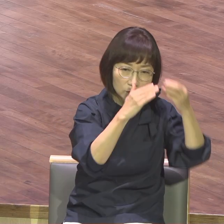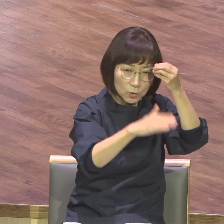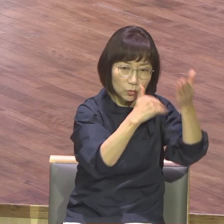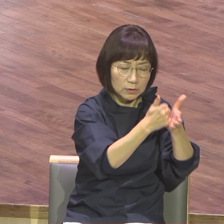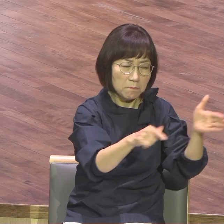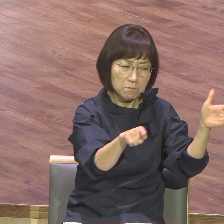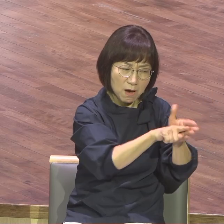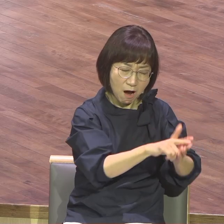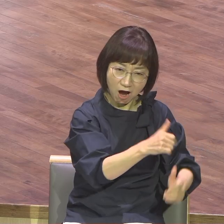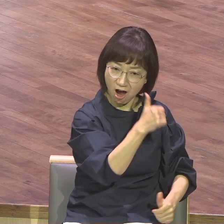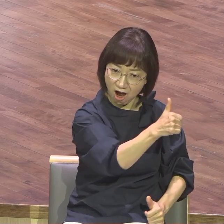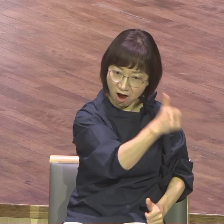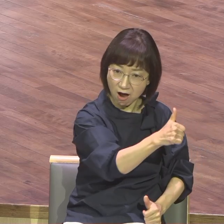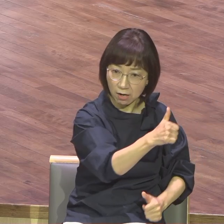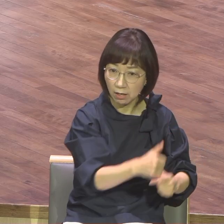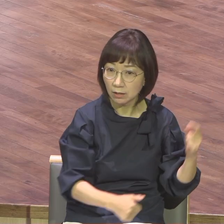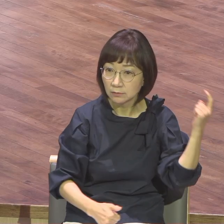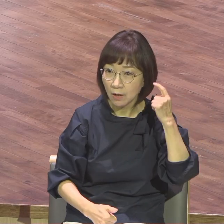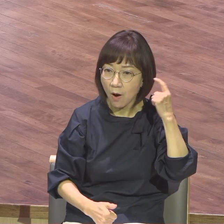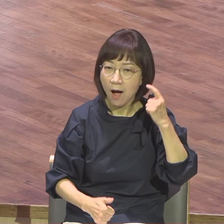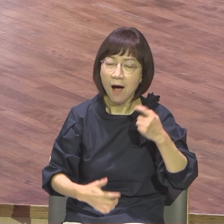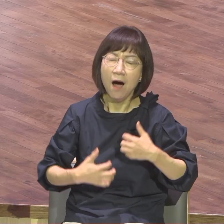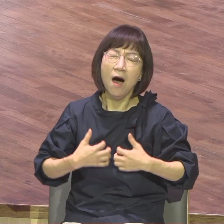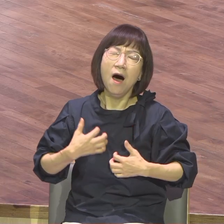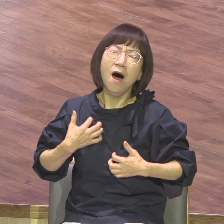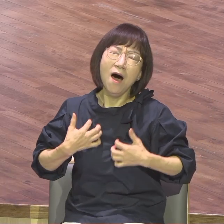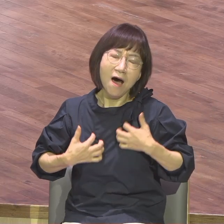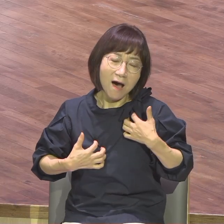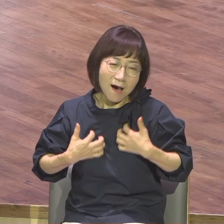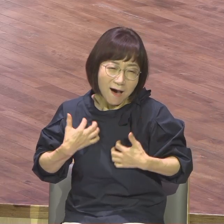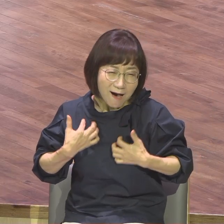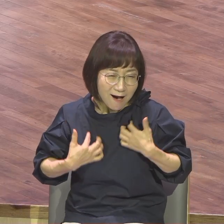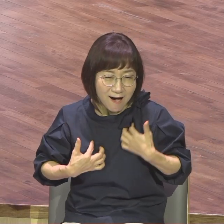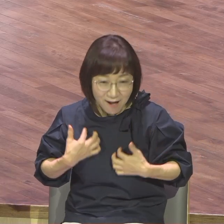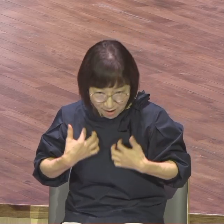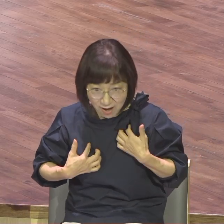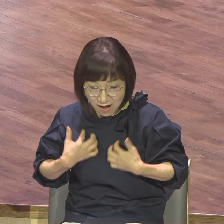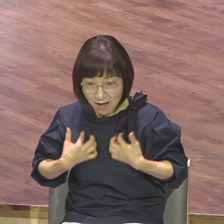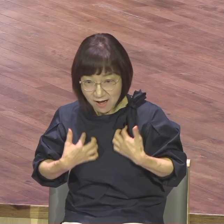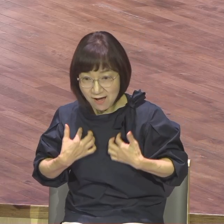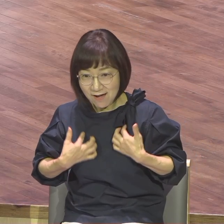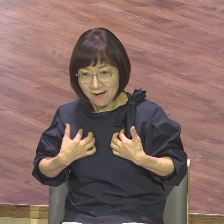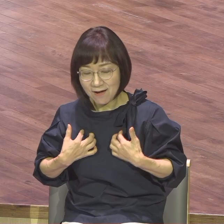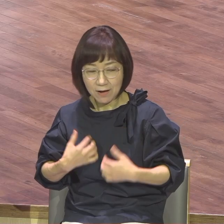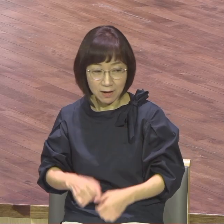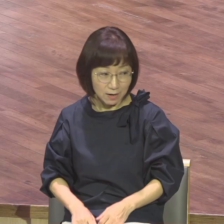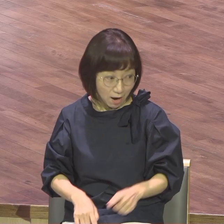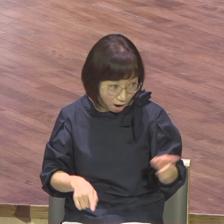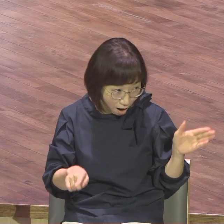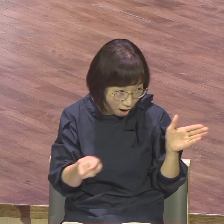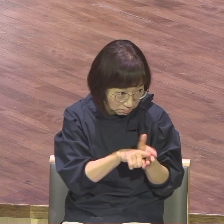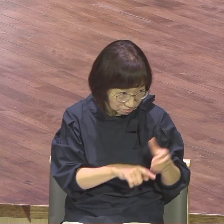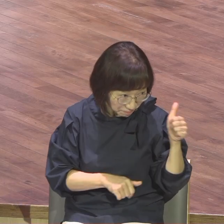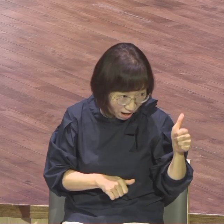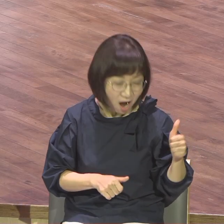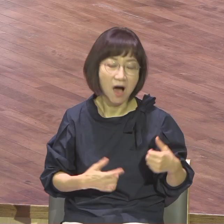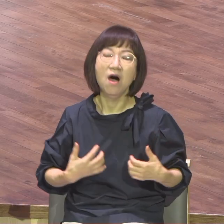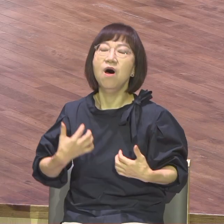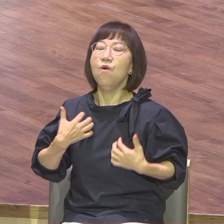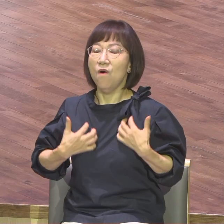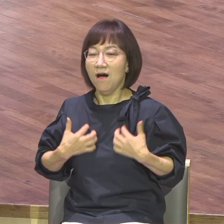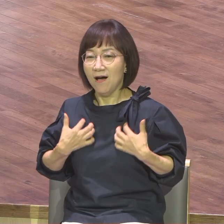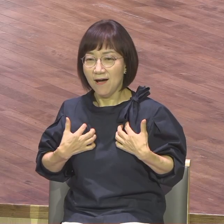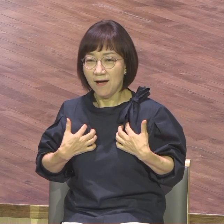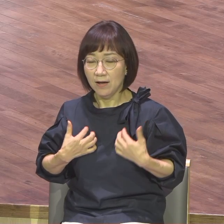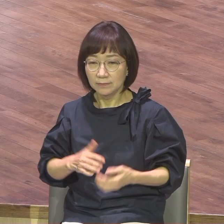겁니다. 성장하고 있다는 것입니다. 얼마나 기뻤던지 소식을 듣고 이 바울이 얼마나 기쁘던지